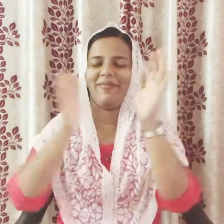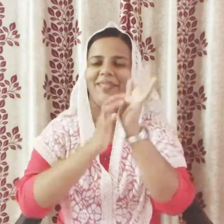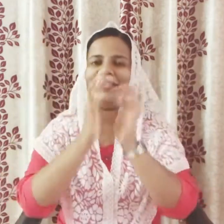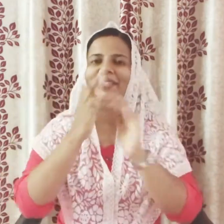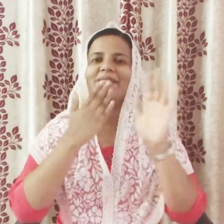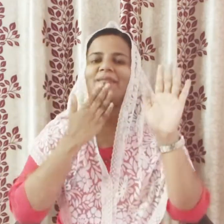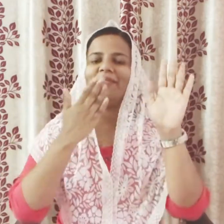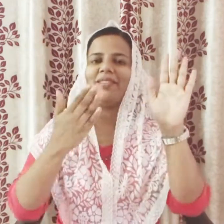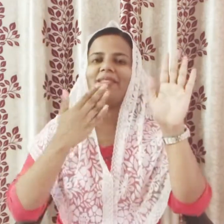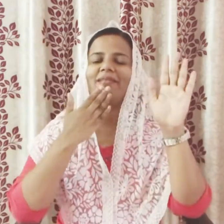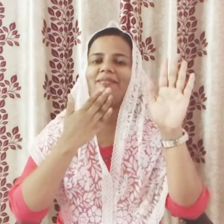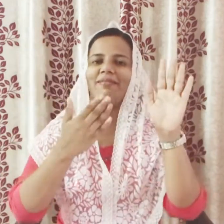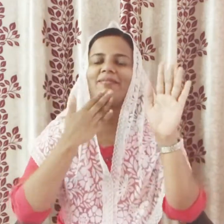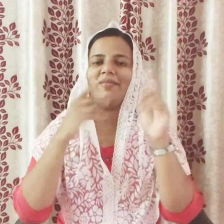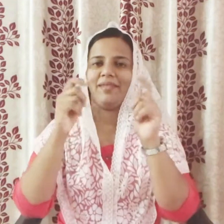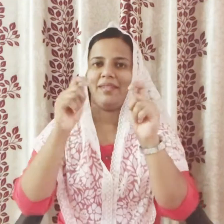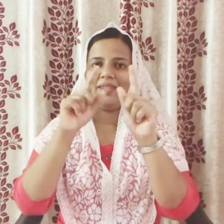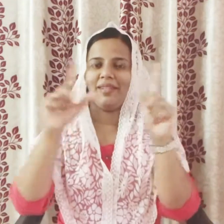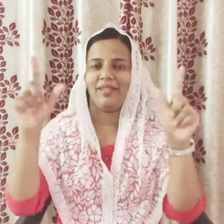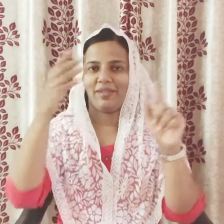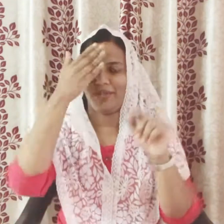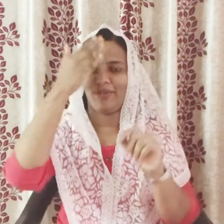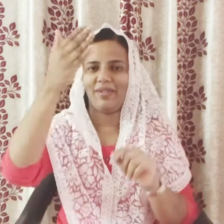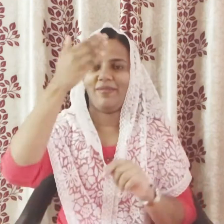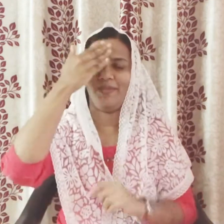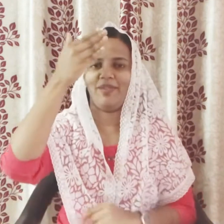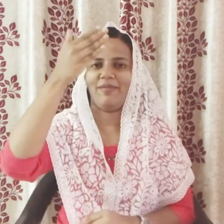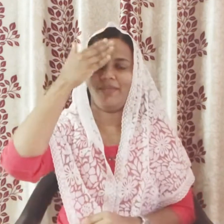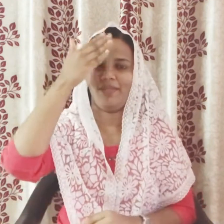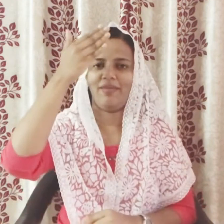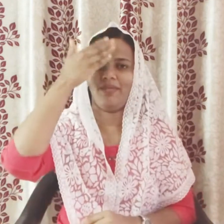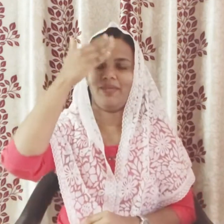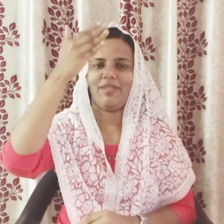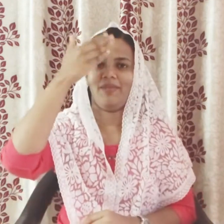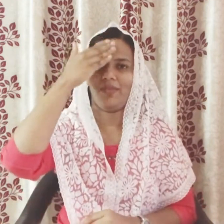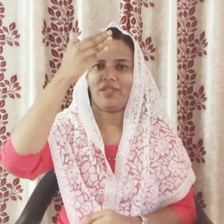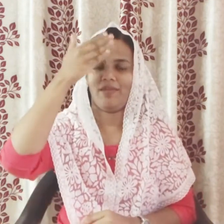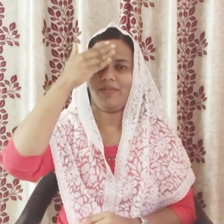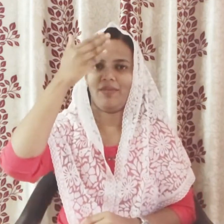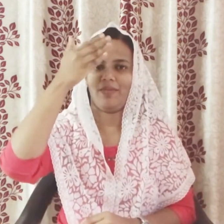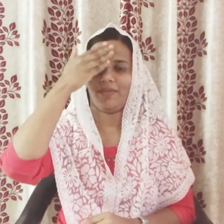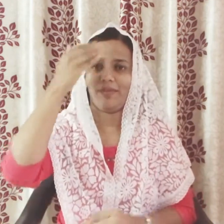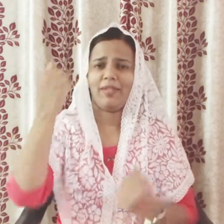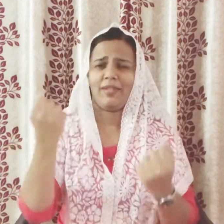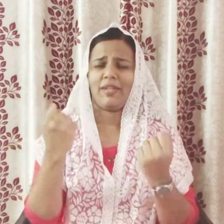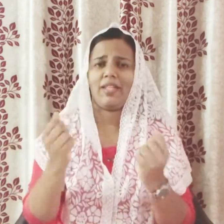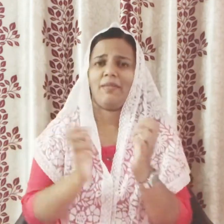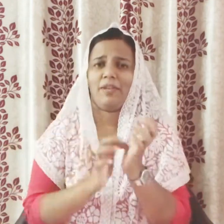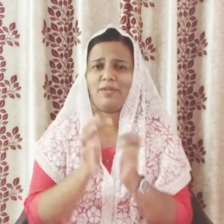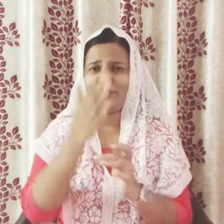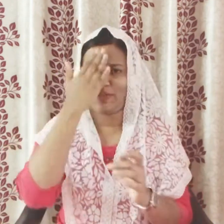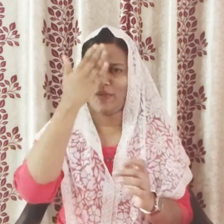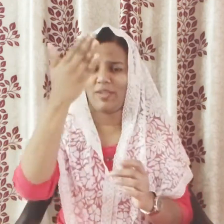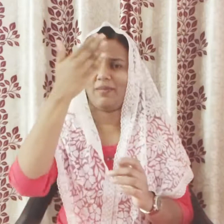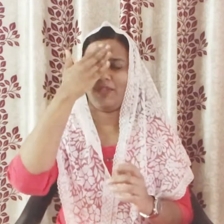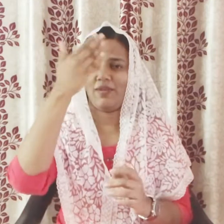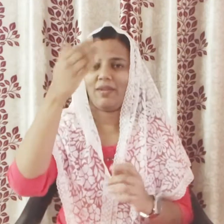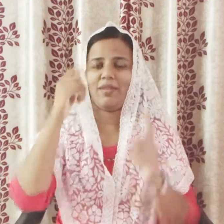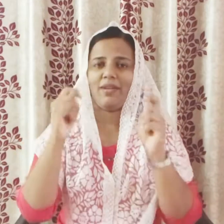കരങ്ങളെയൊക്കെ ഉയർത്തി കർത്താവിന് നന്ദി പറഞ്ഞാട്ട്. ഹല്ലേലൂയ. സ്തോത്രം സ്തോത്രം സ്തോത്രം സ്തോത്രം സ്തോത്രം സ്തോത്രം സ്തോത്രം. ശക്തമായിട്ട് കർത്താവിനെ സ്തോത്രം പറഞ്ഞാട്ട്.